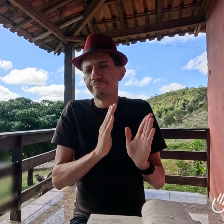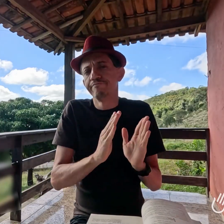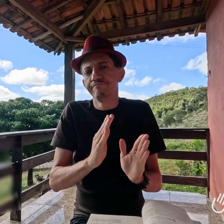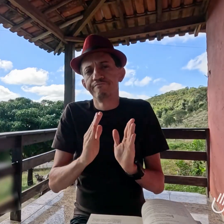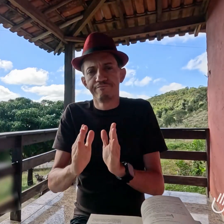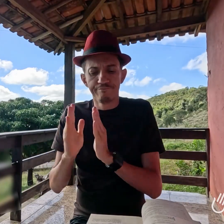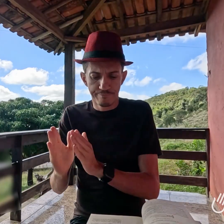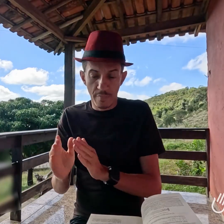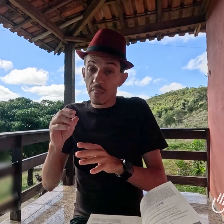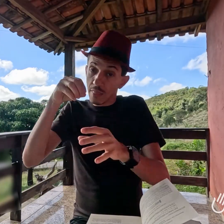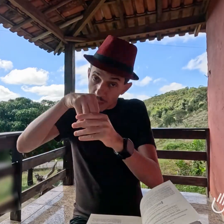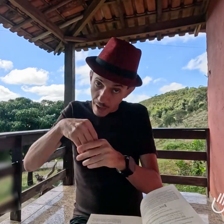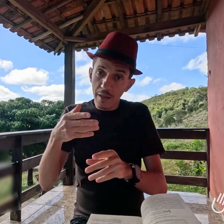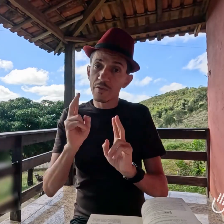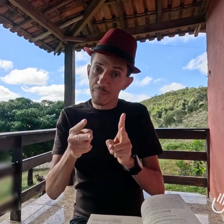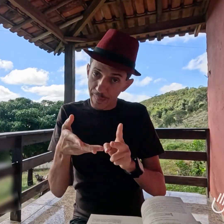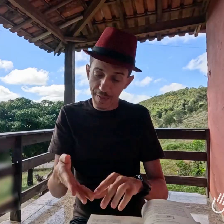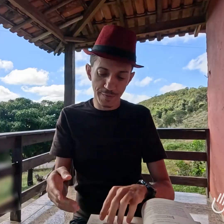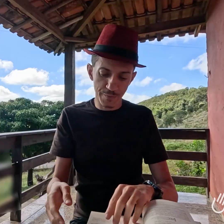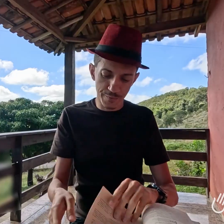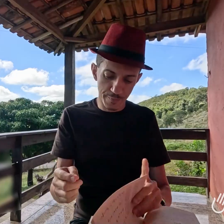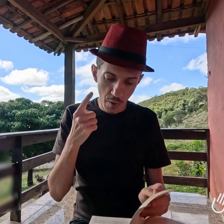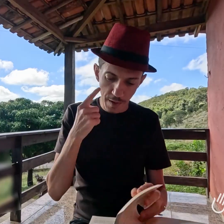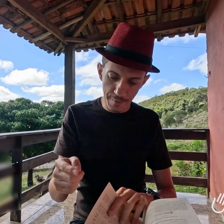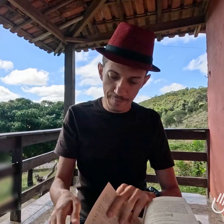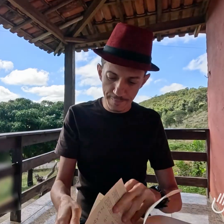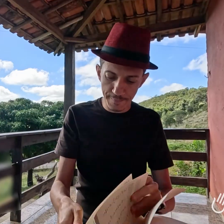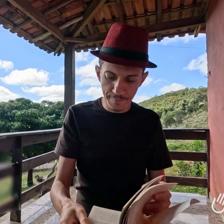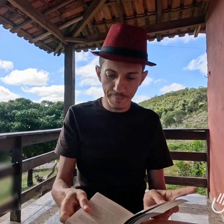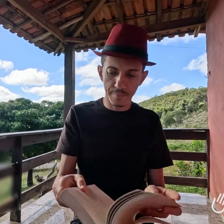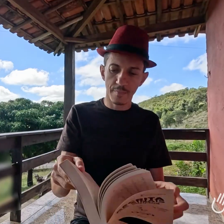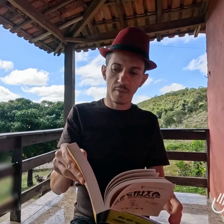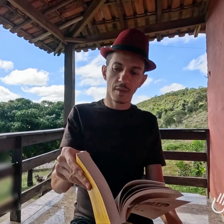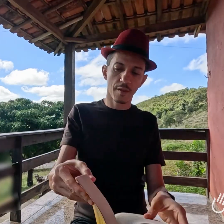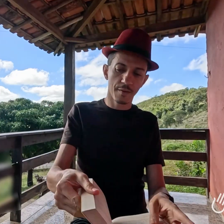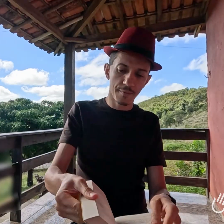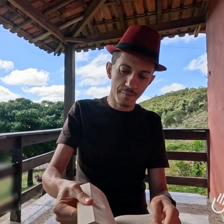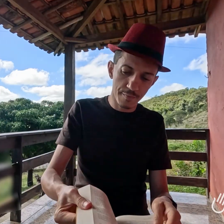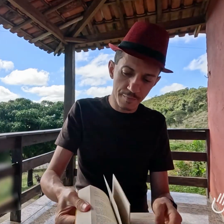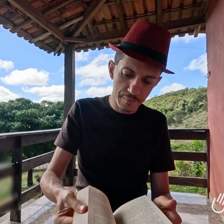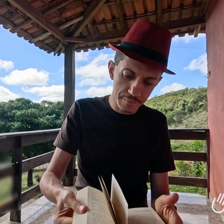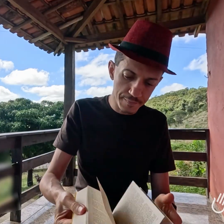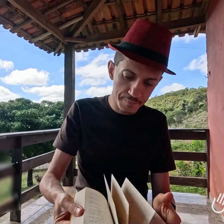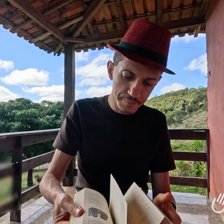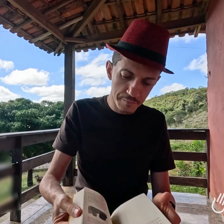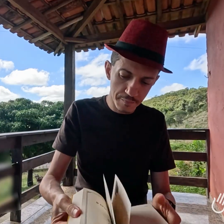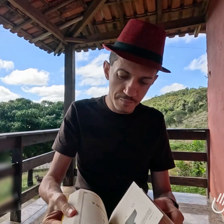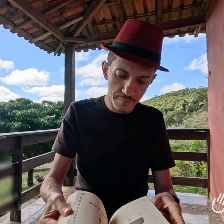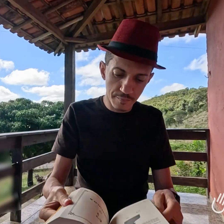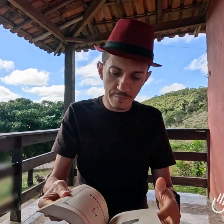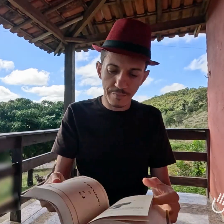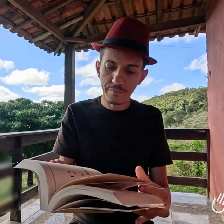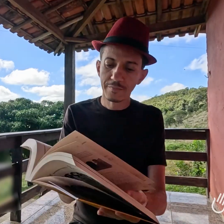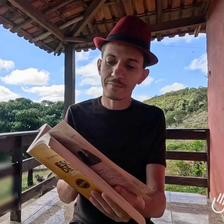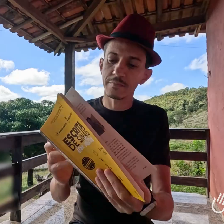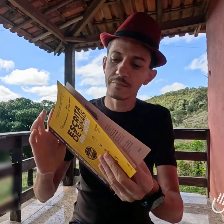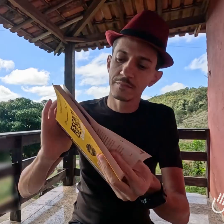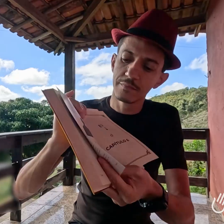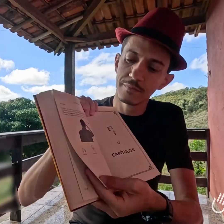fonologia, morfologia, sintaxe, semântica e pragmática. Eu sei que para muitos de vocês talvez alguns desses termos pareçam